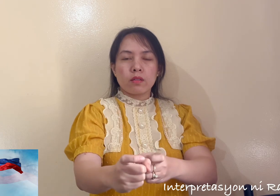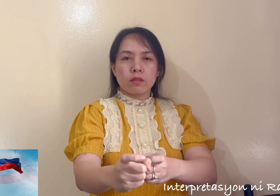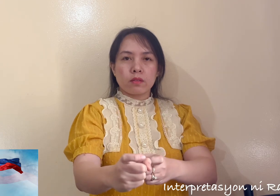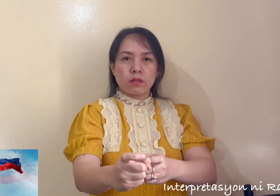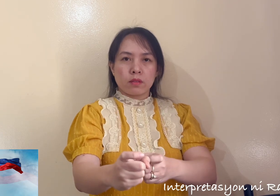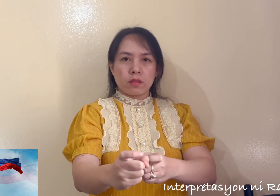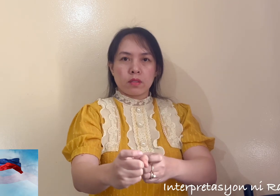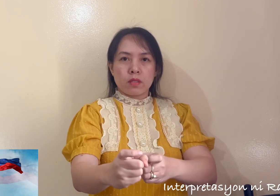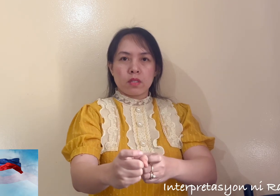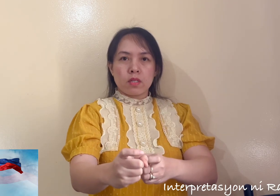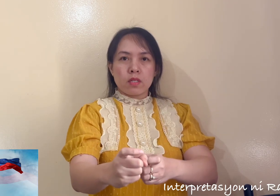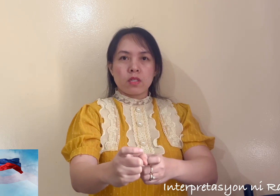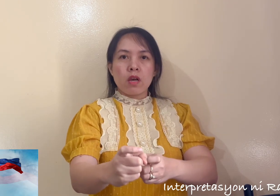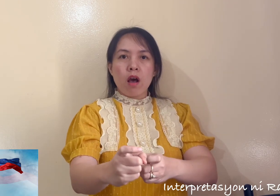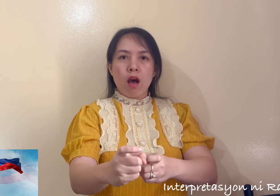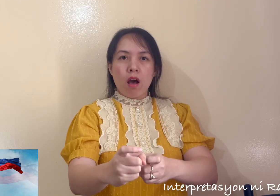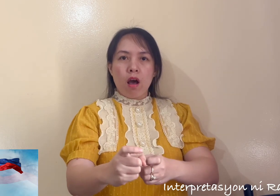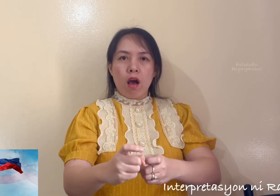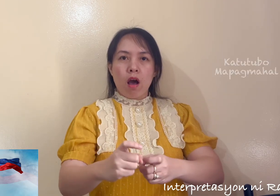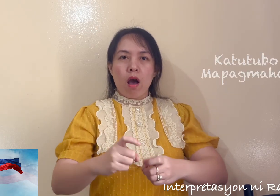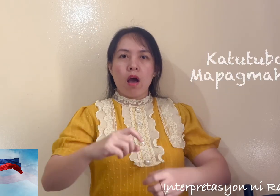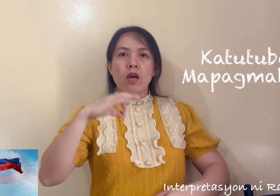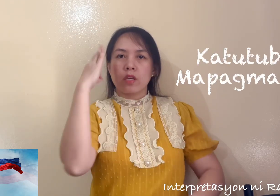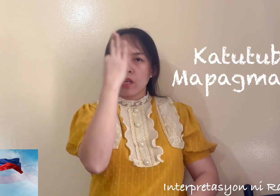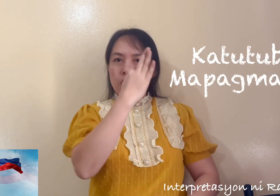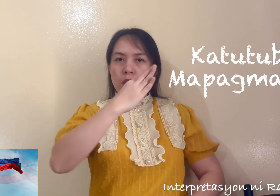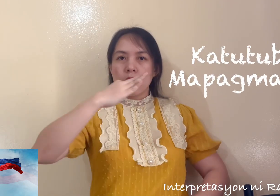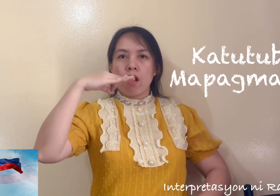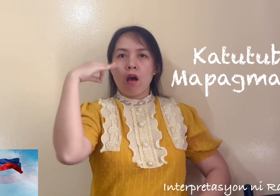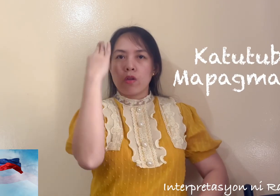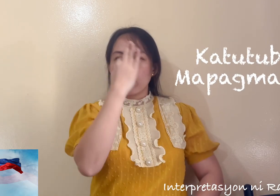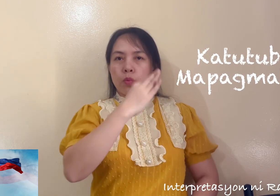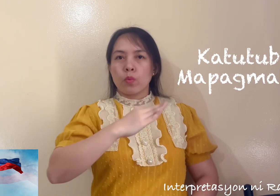laan, sa aking